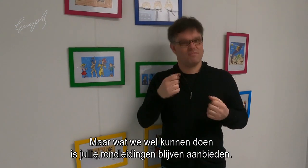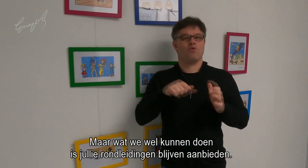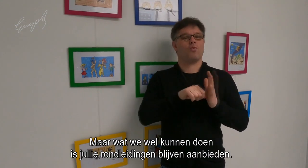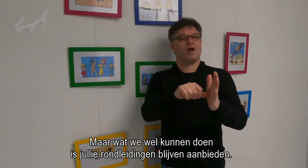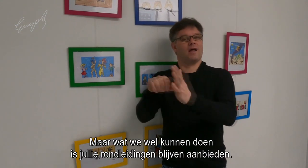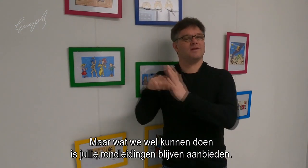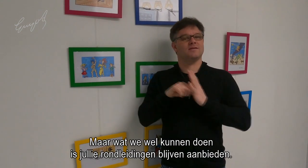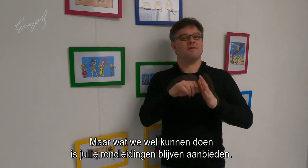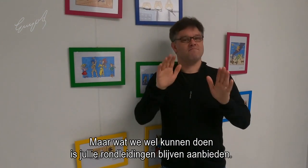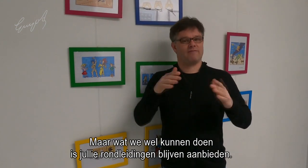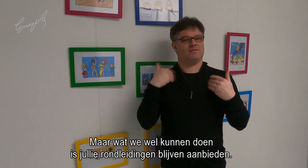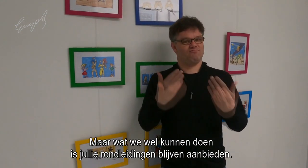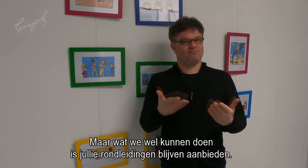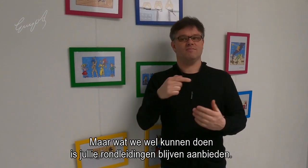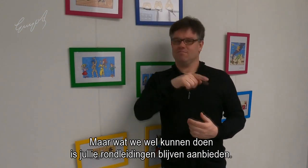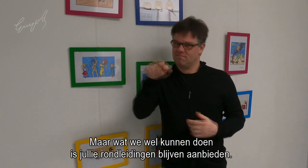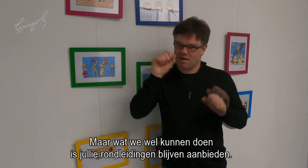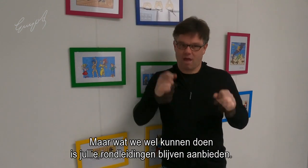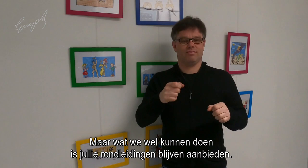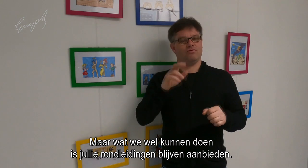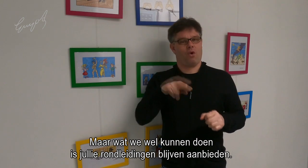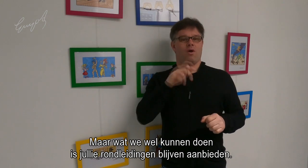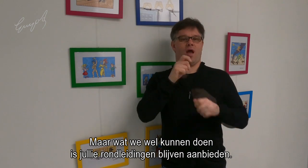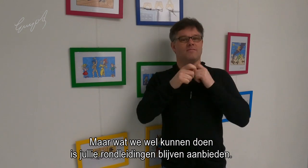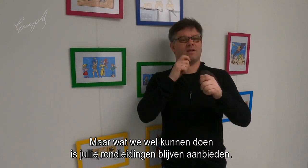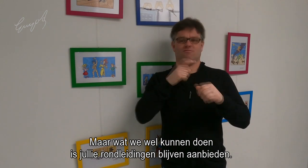wat we wel kunnen doen, is jullie blijvend de rondleidingen aan te bieden.